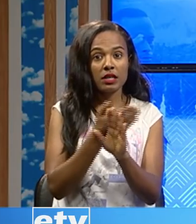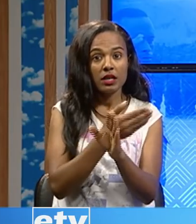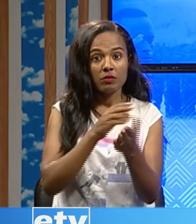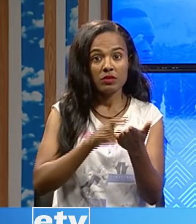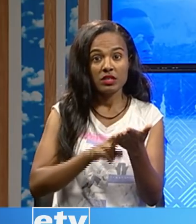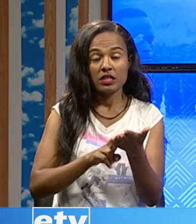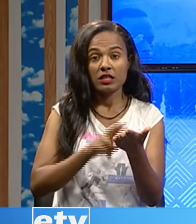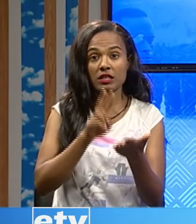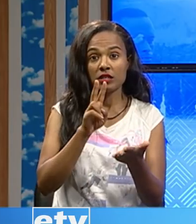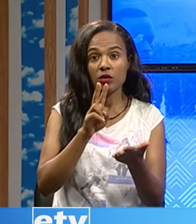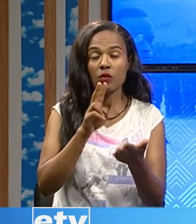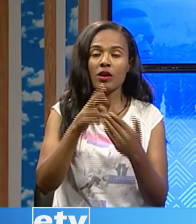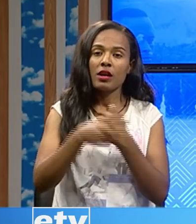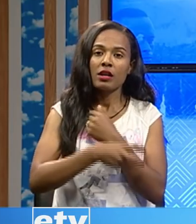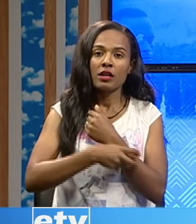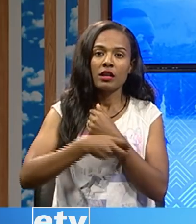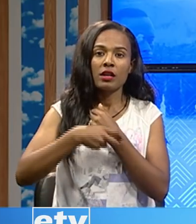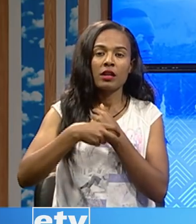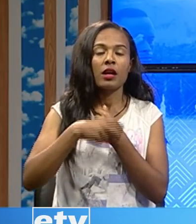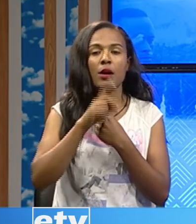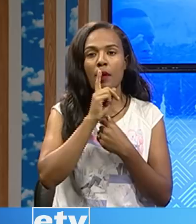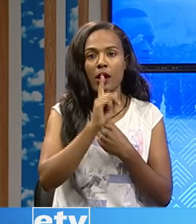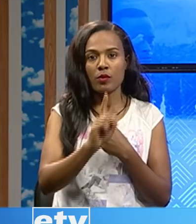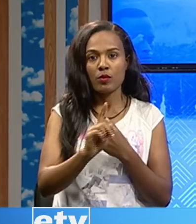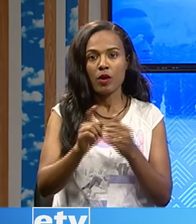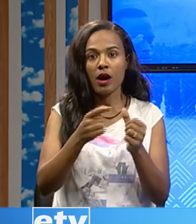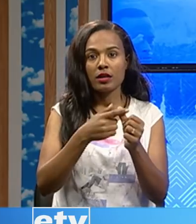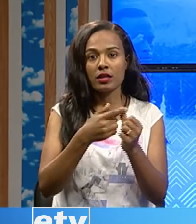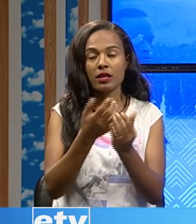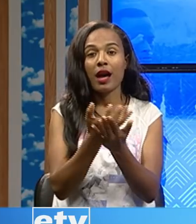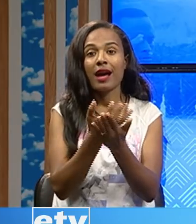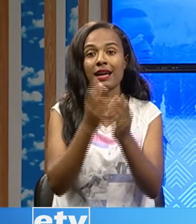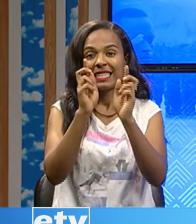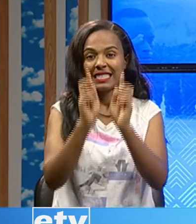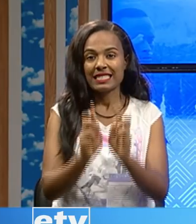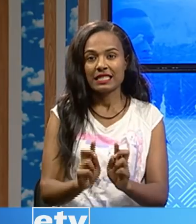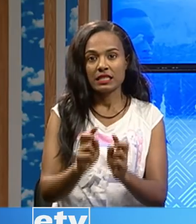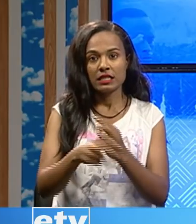ተነሳው ሌባ ነው። አንደኛ ቅርስ ይሰርቃል፣